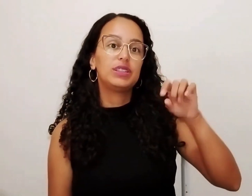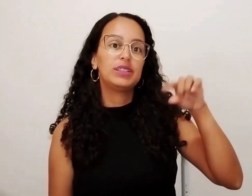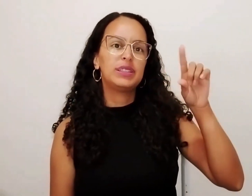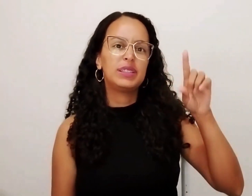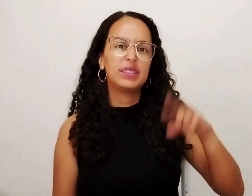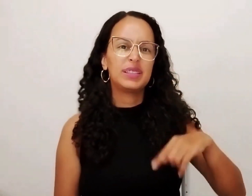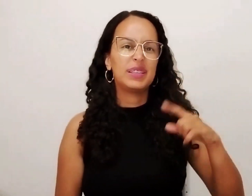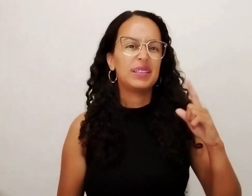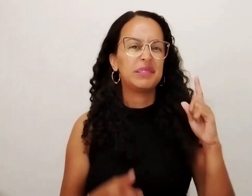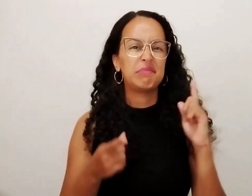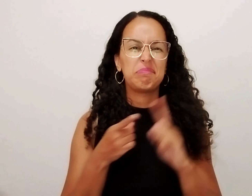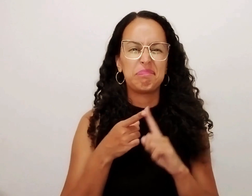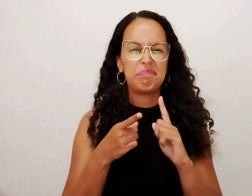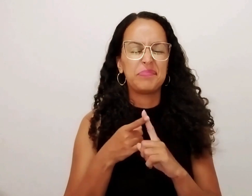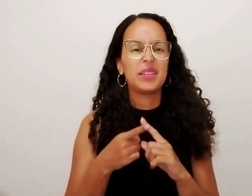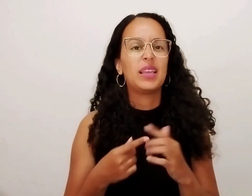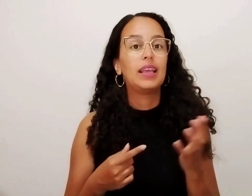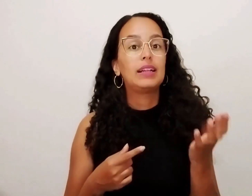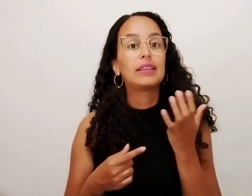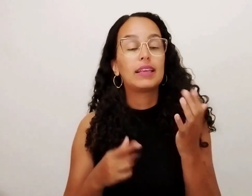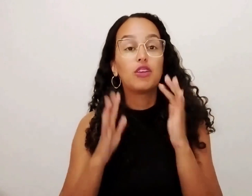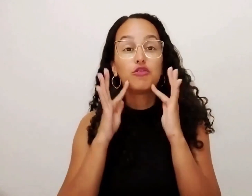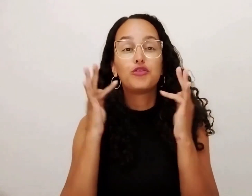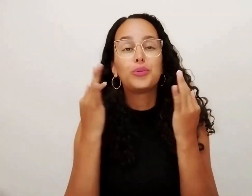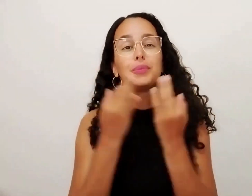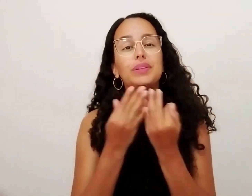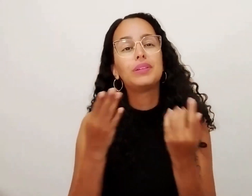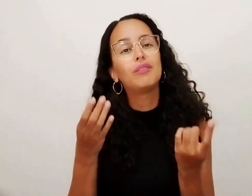princesa e o irmão Maanape.